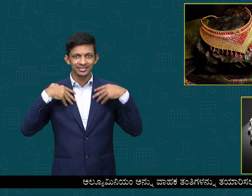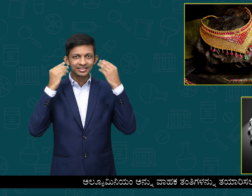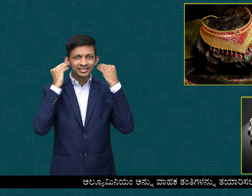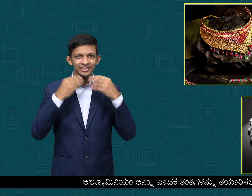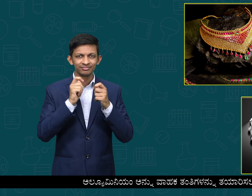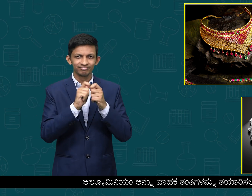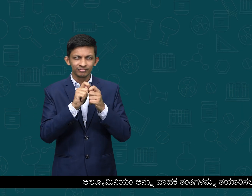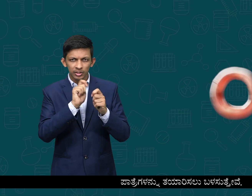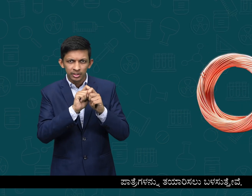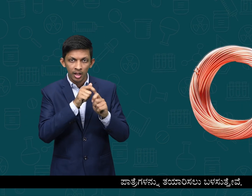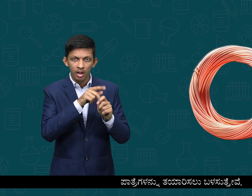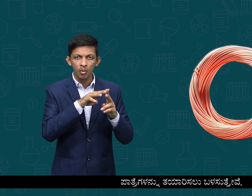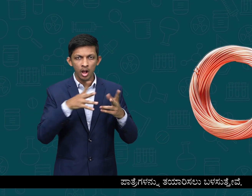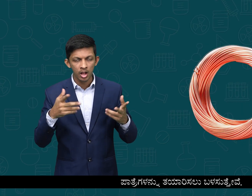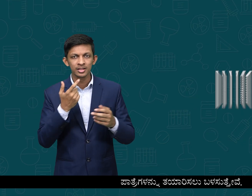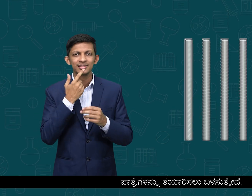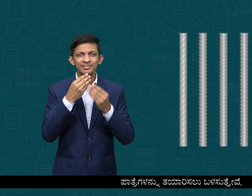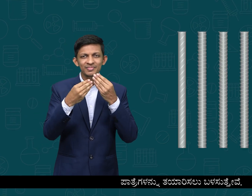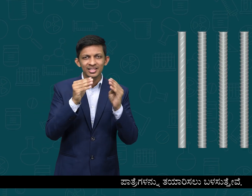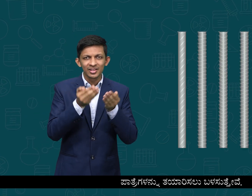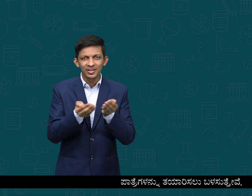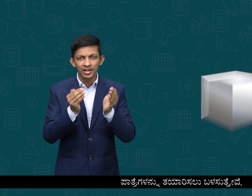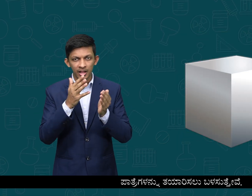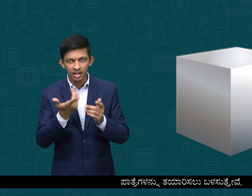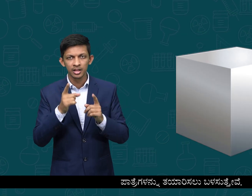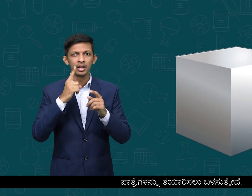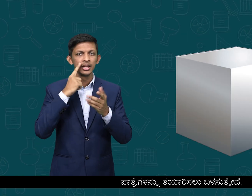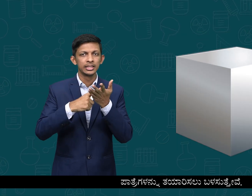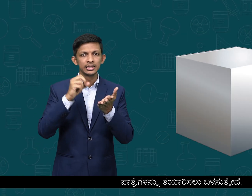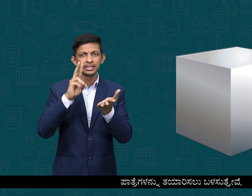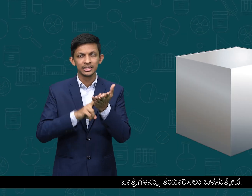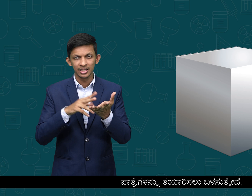ತಂತಿಗಳನ್ನ ತಯಾರಿಸಲು ಮತ್ತು ಪಾತ್ರೆಗಳನ್ನ ತಯಾರಿಸಲು ಬಳಸ್ತೇವೆ.